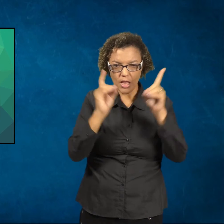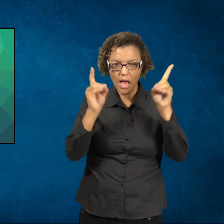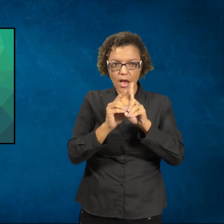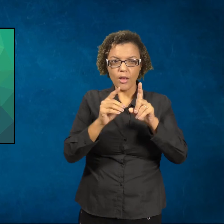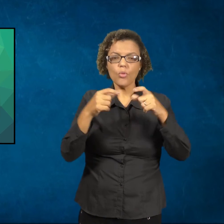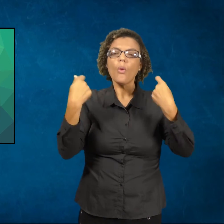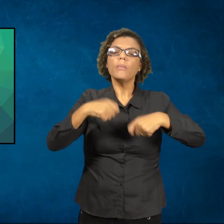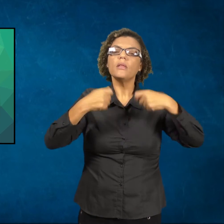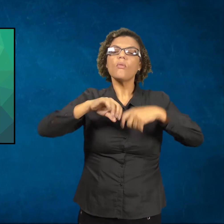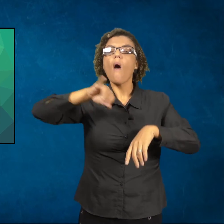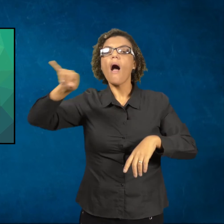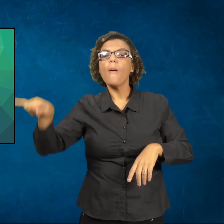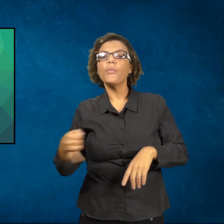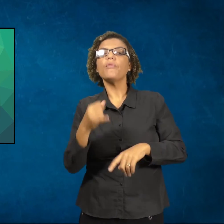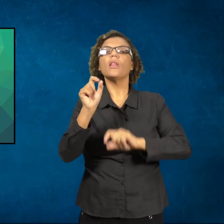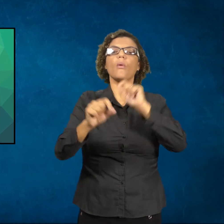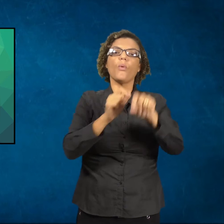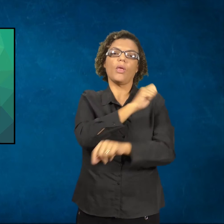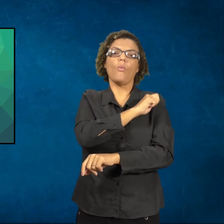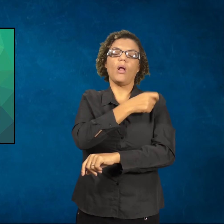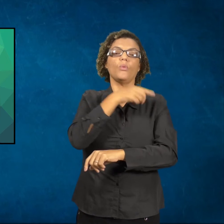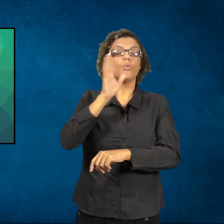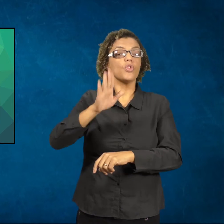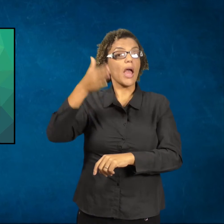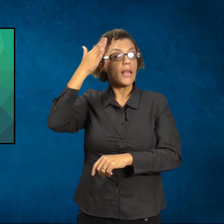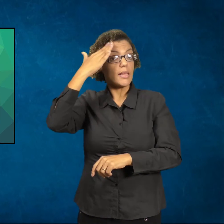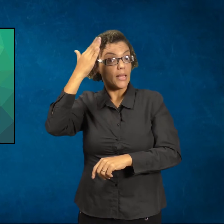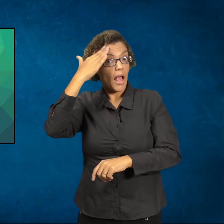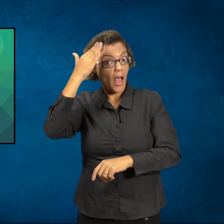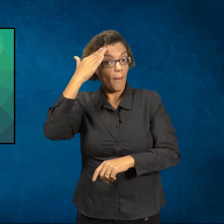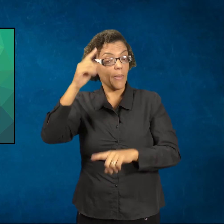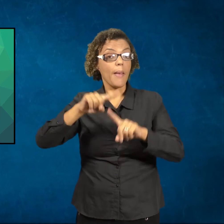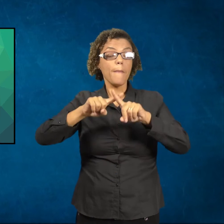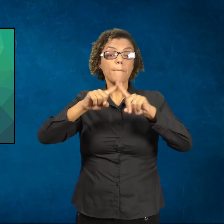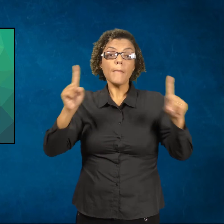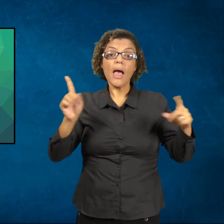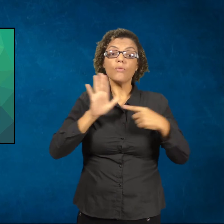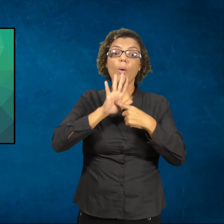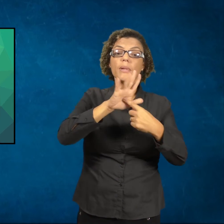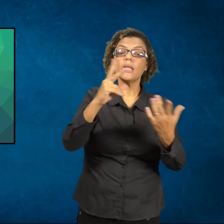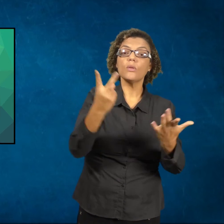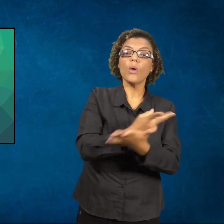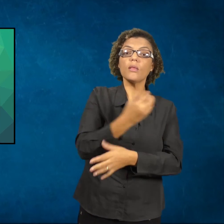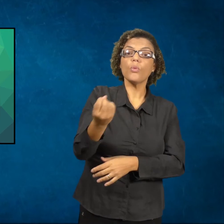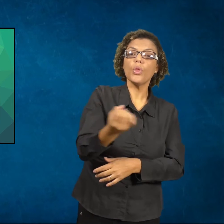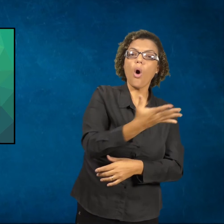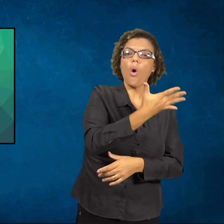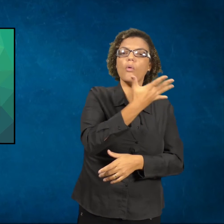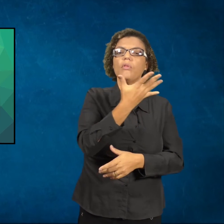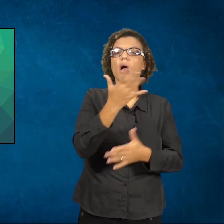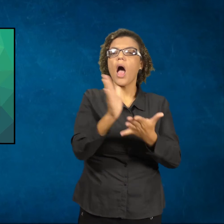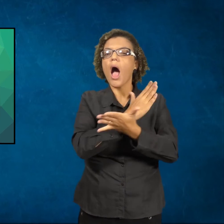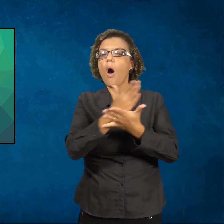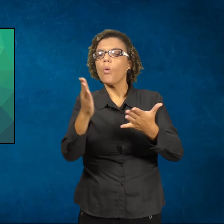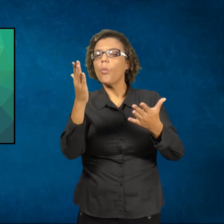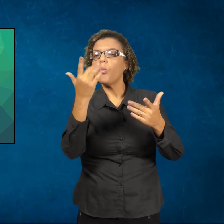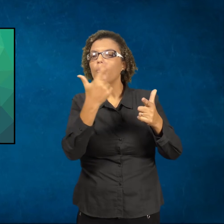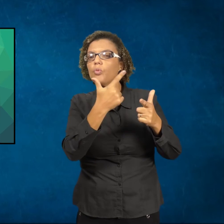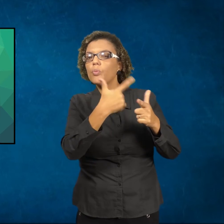estão desenvolvidos, mas eu vou apresentar situações com algumas novidades, algumas dificuldades, essas